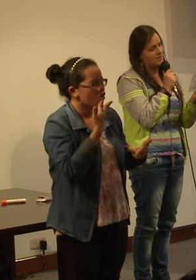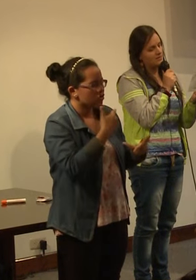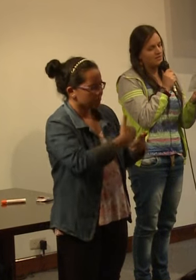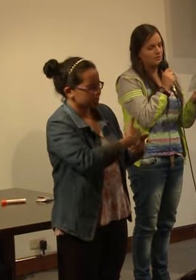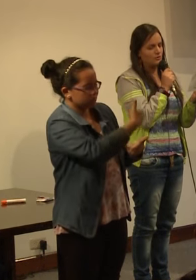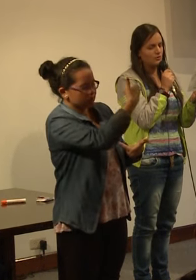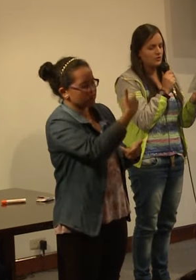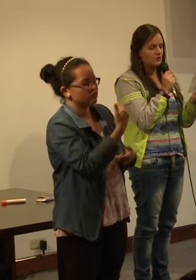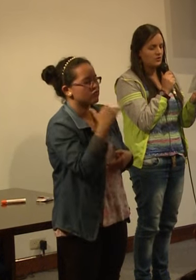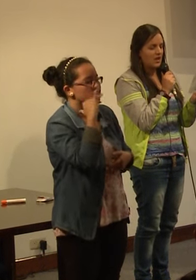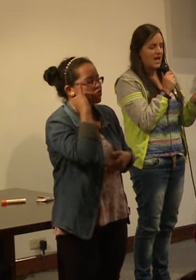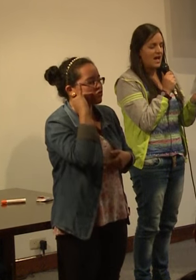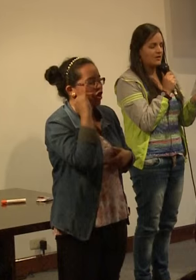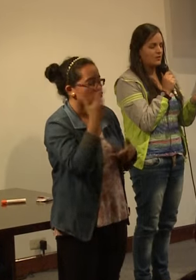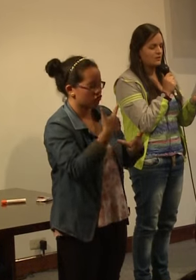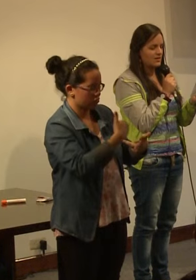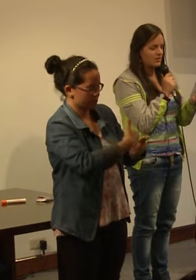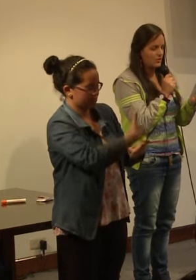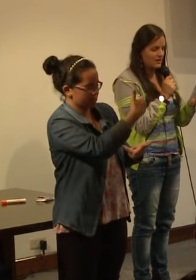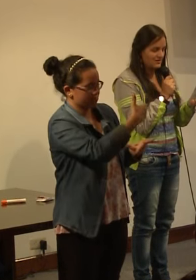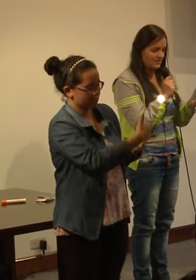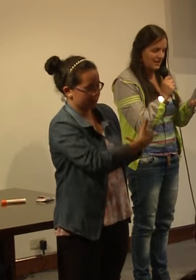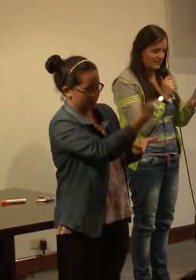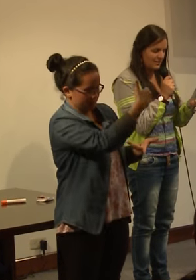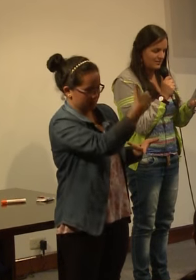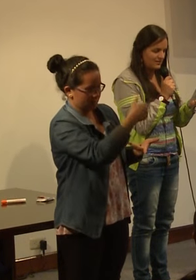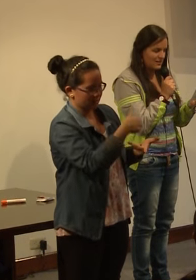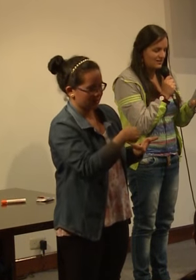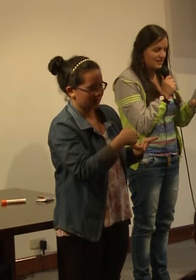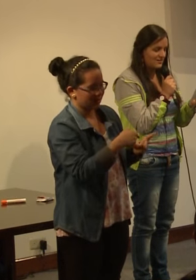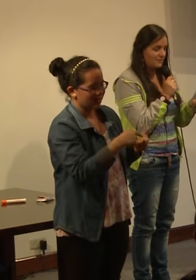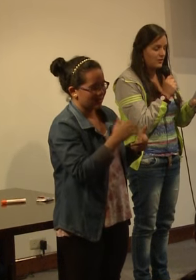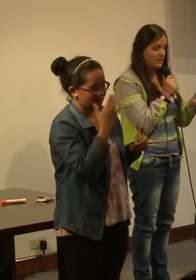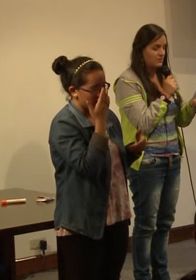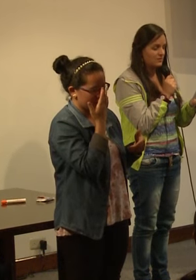sus paredes, que son dos. Hay rosas rojas grandes,